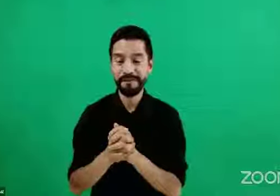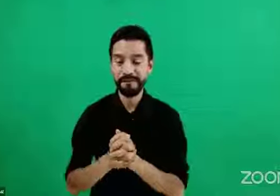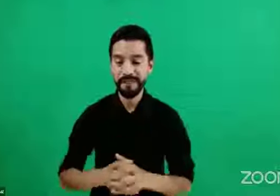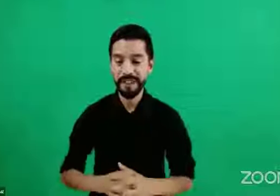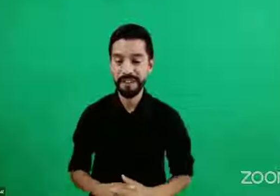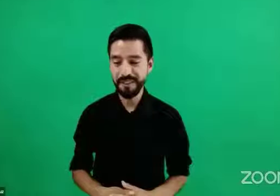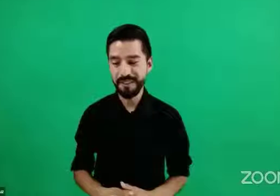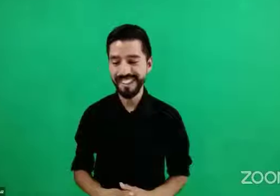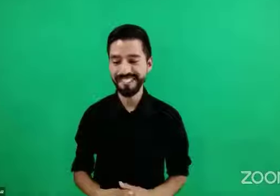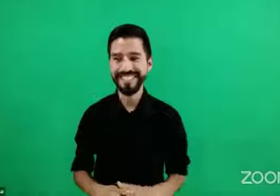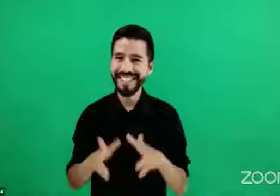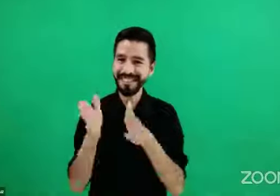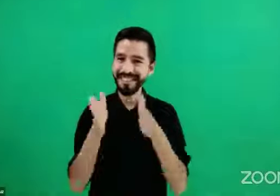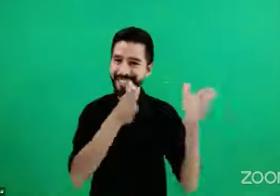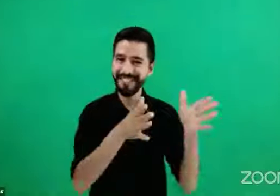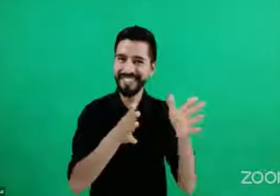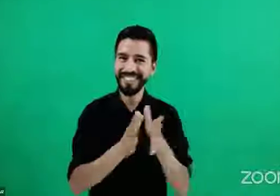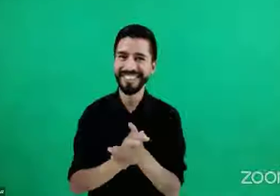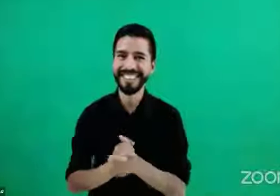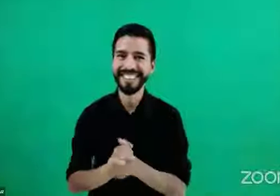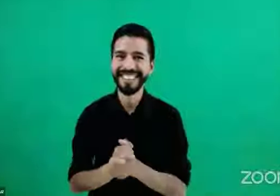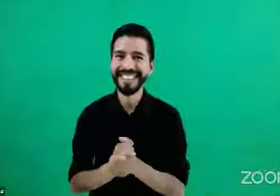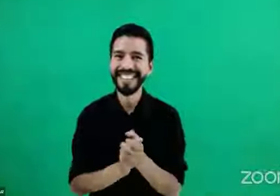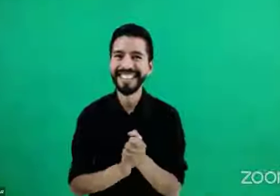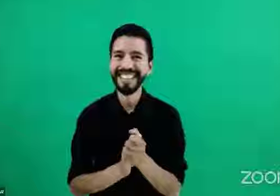no sé. Pero bueno, ese es otro tema.